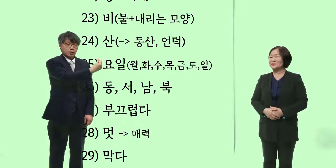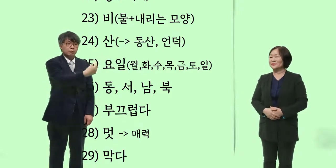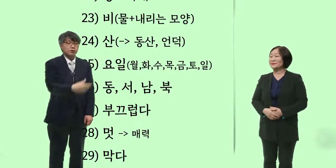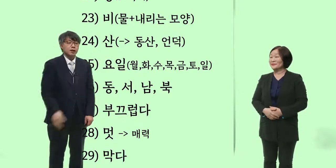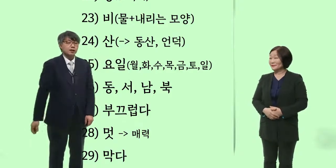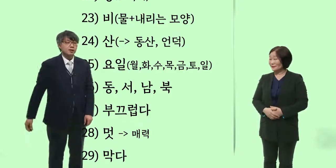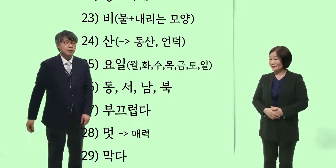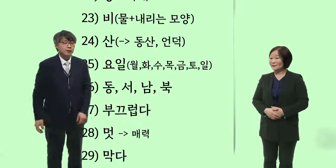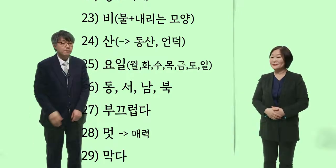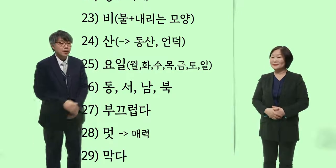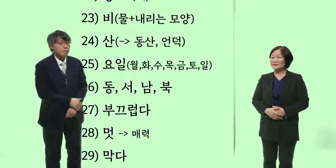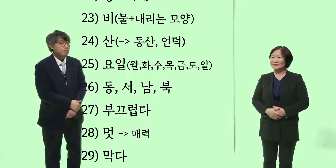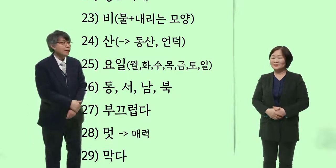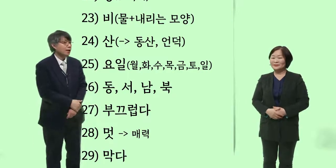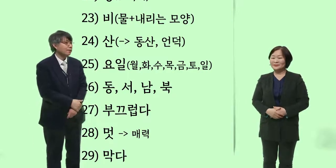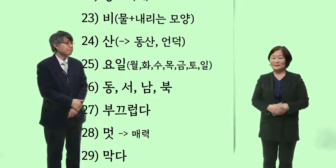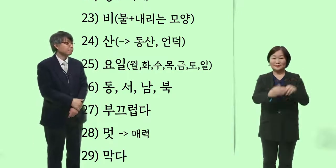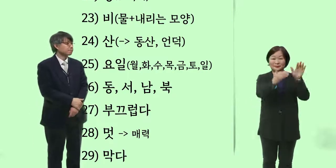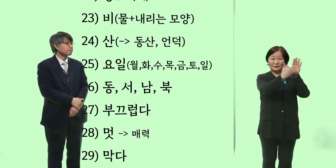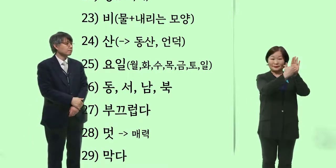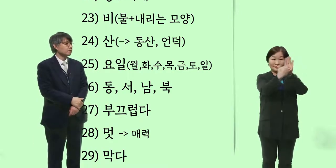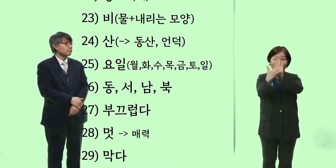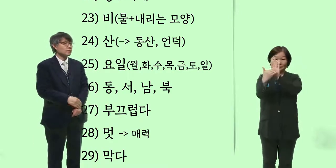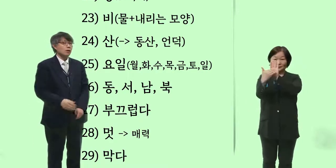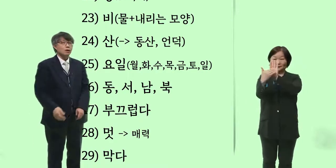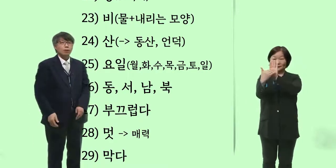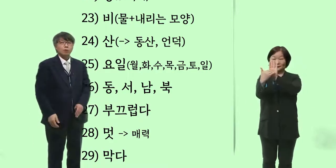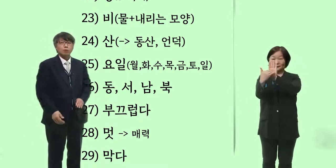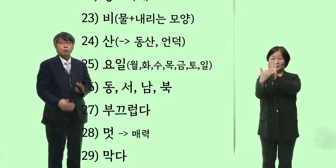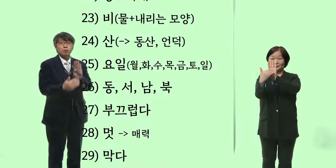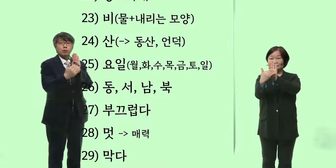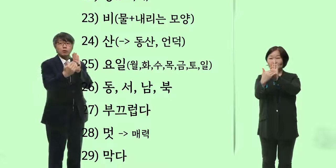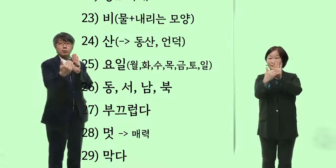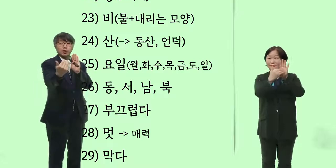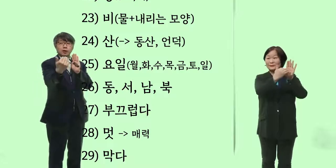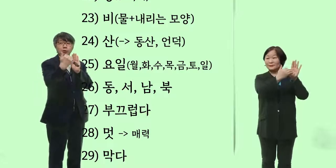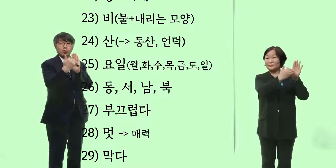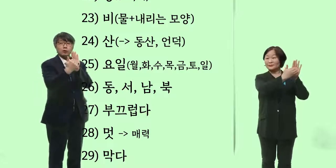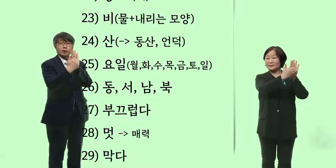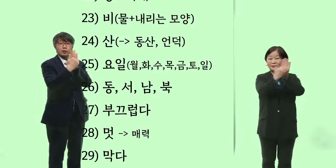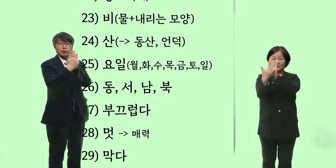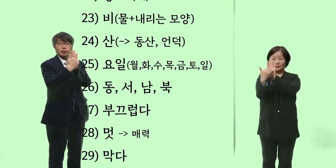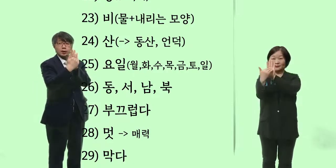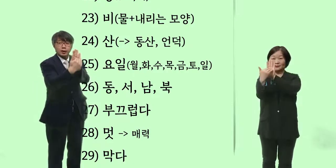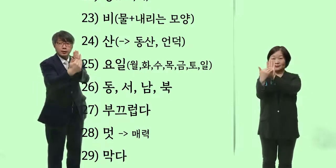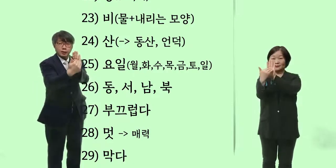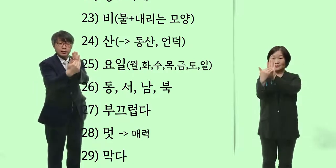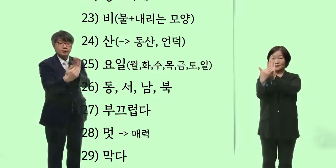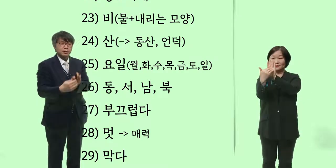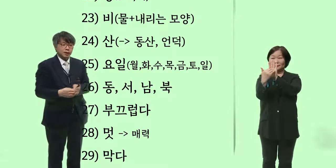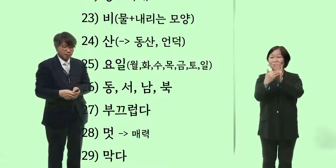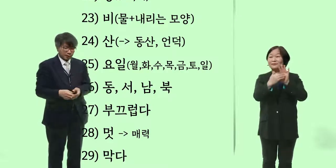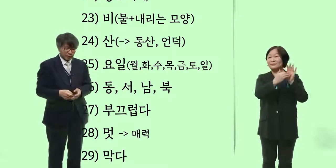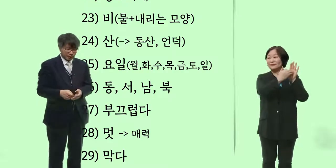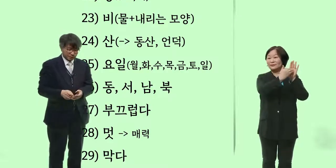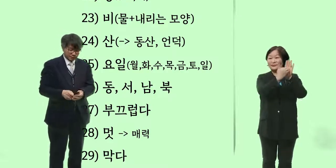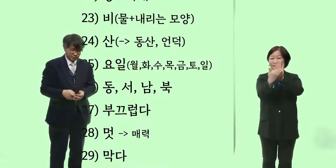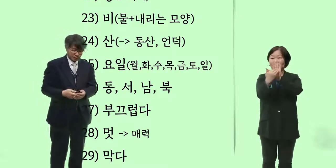앞으로 지나가는 겁니다. 막다. 뭐가 이렇게 오려고 하는 걸 그대로 이렇게 탁 막는 겁니다. 막다.